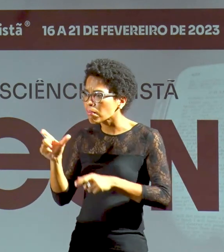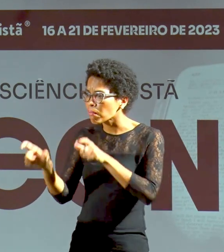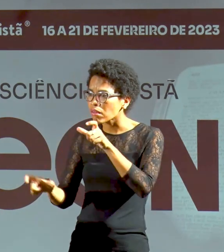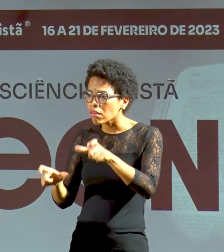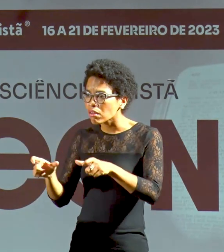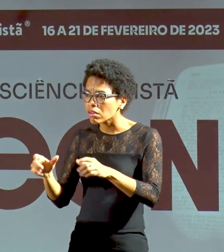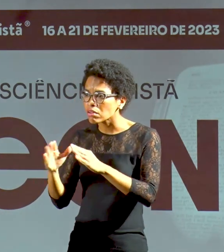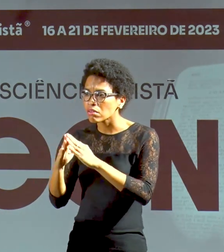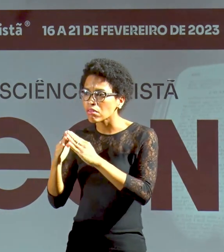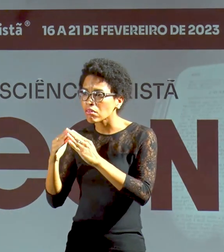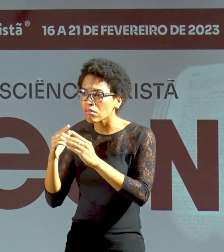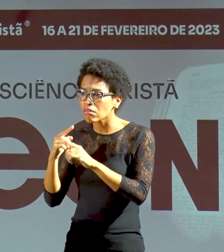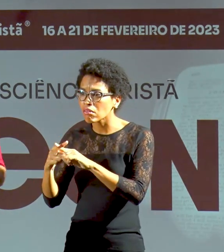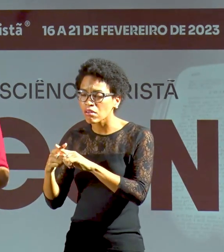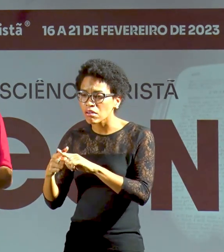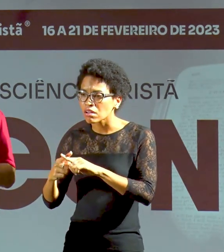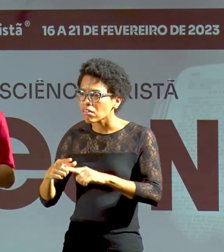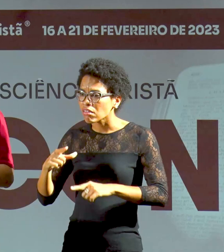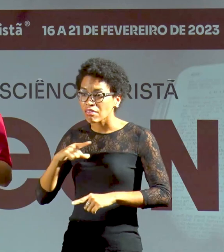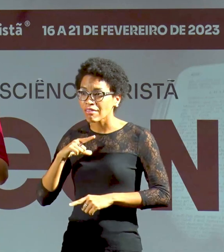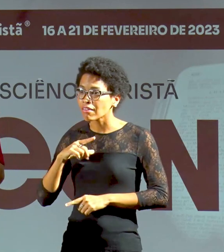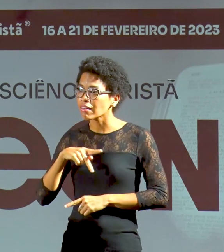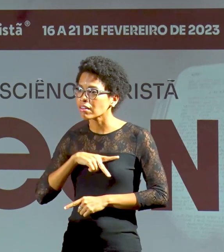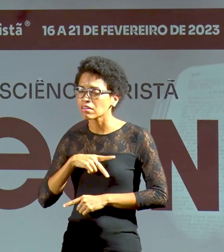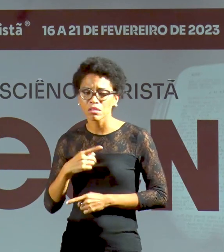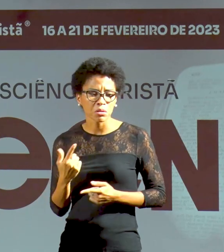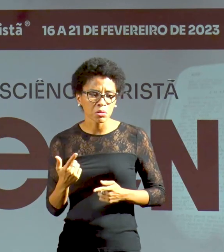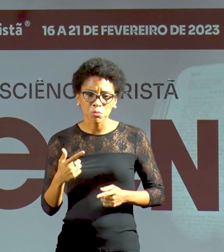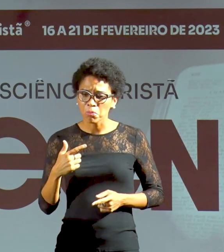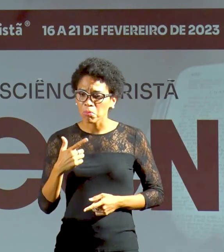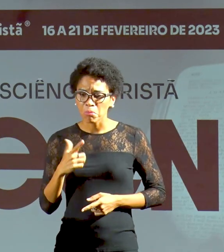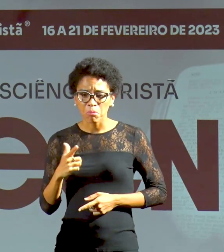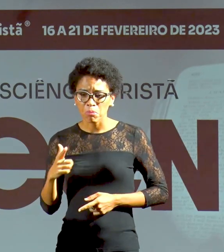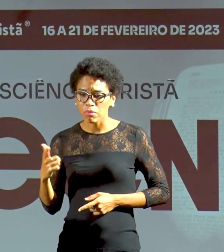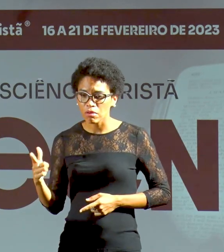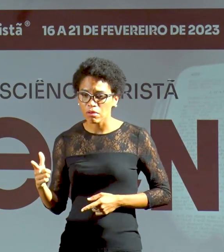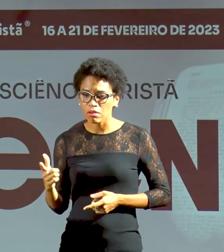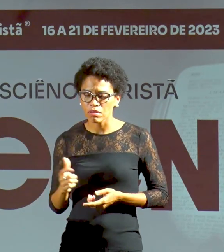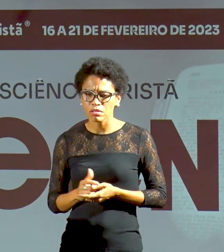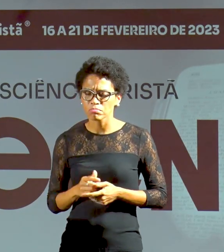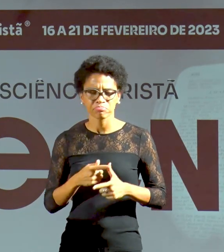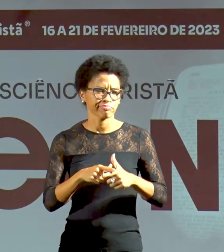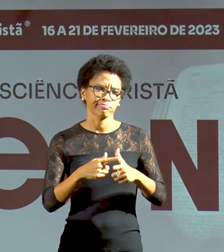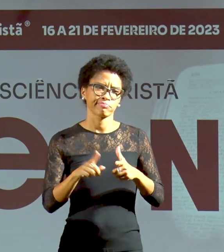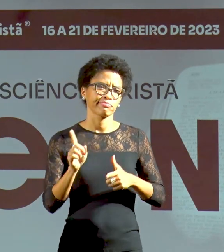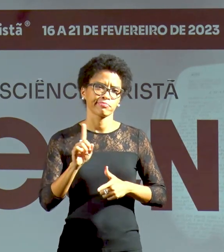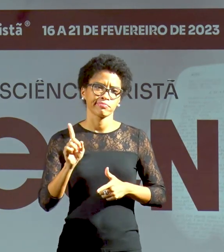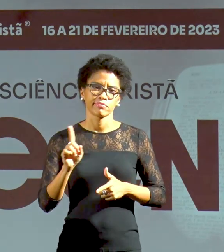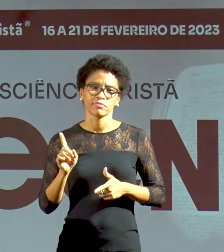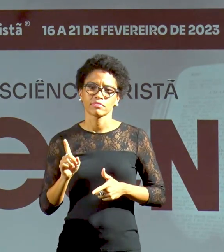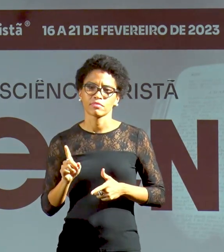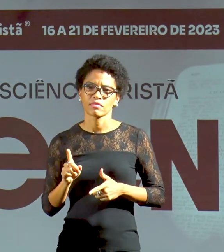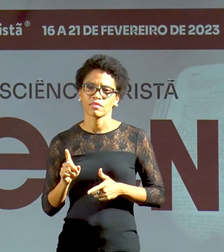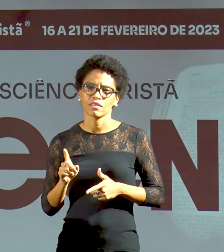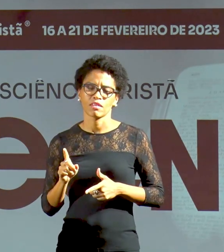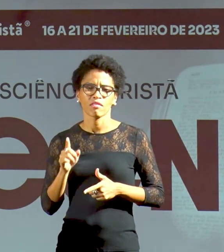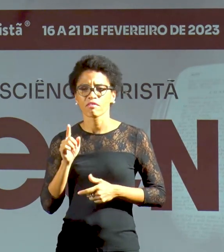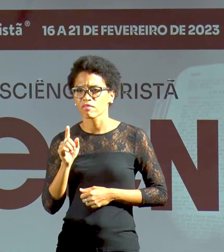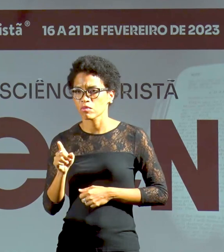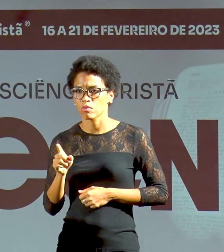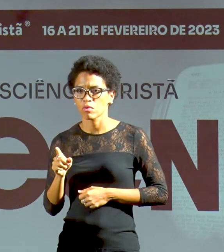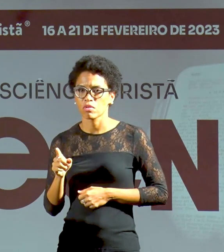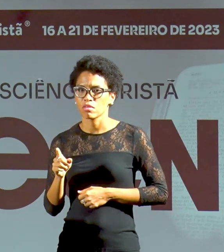dos Adolescentes tal eles têm muitos que estão apaixonados eu não tô não tem problema isso não faz de você menos